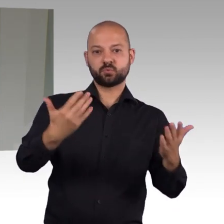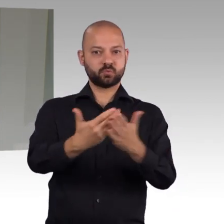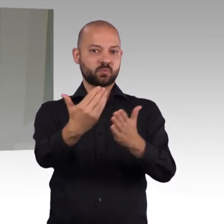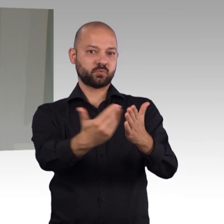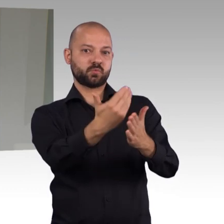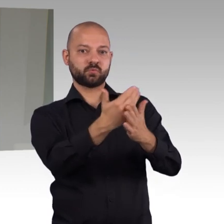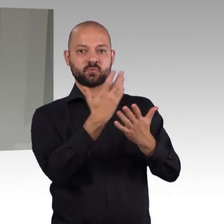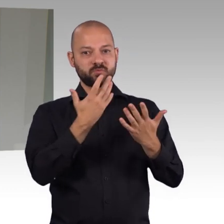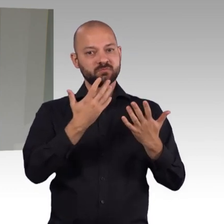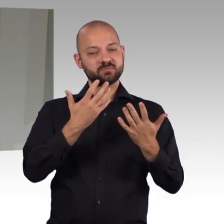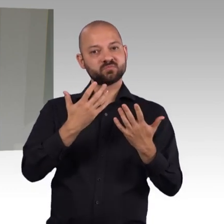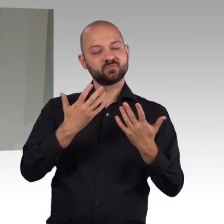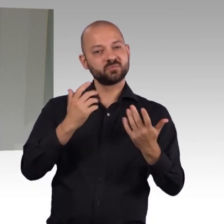Raketen,